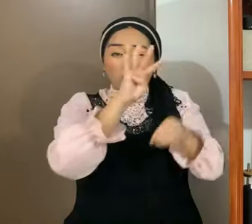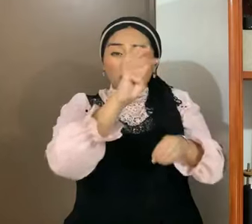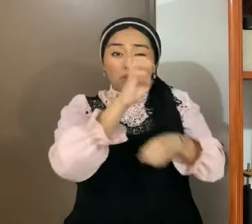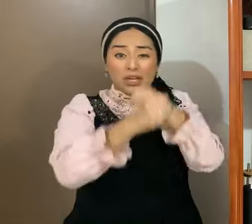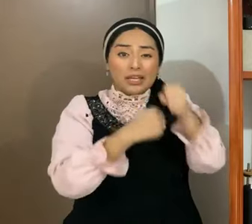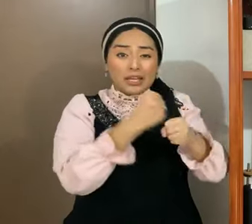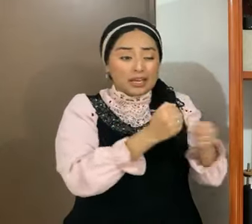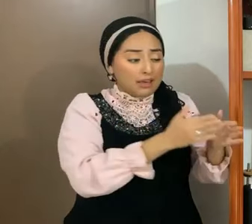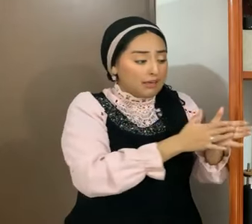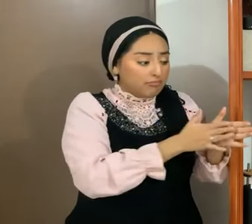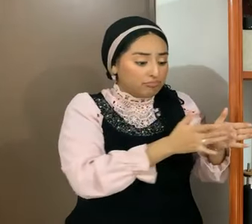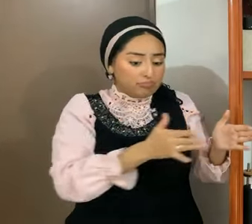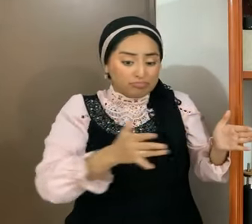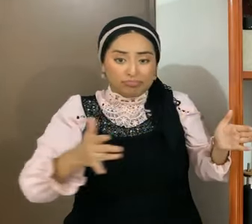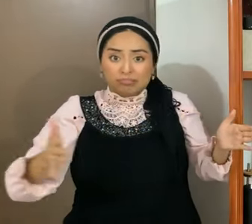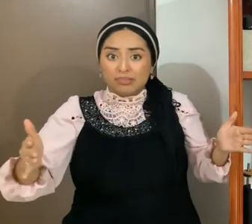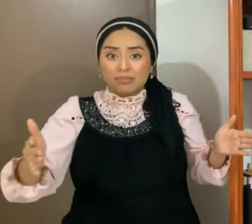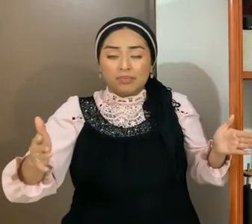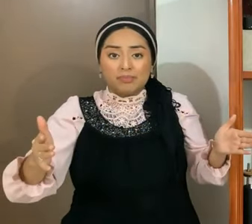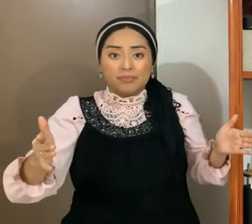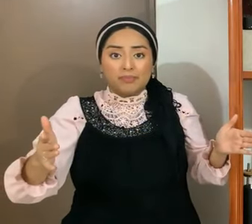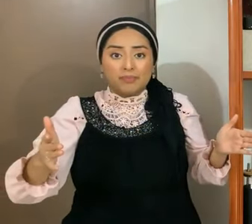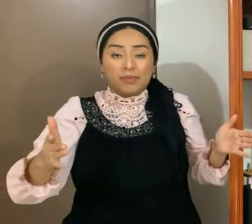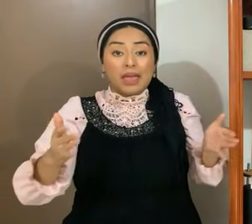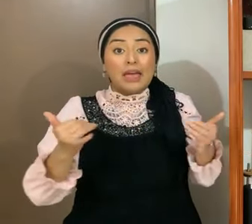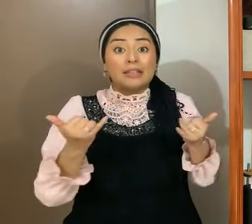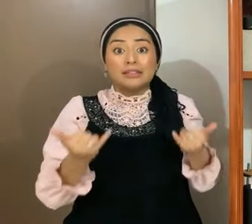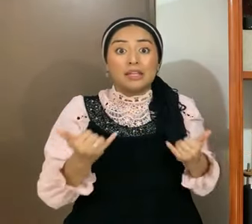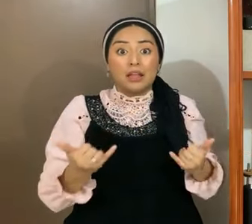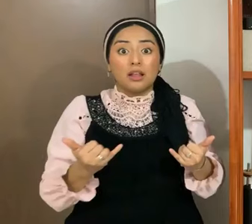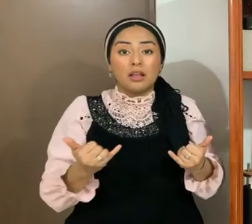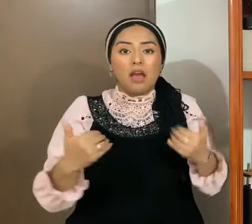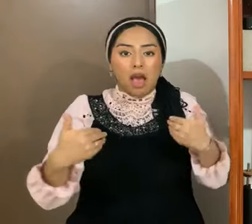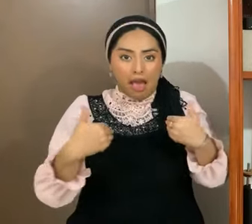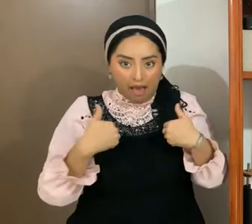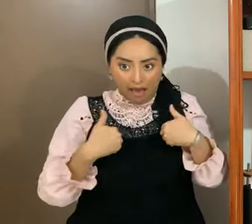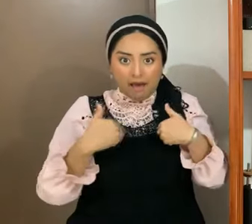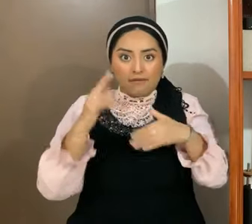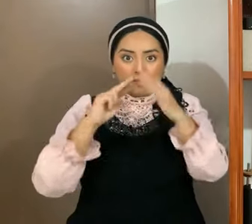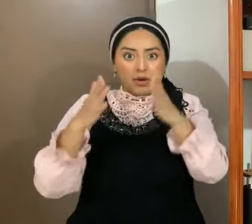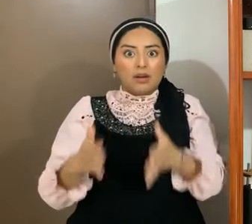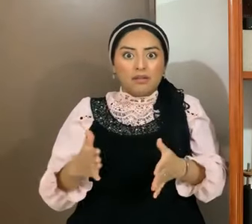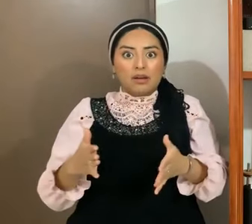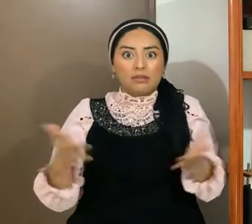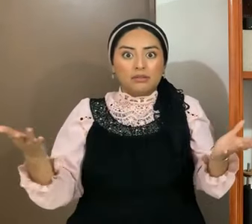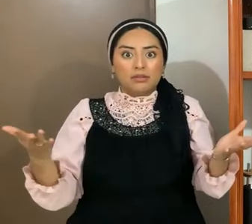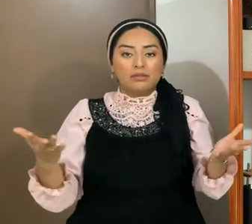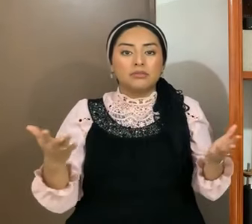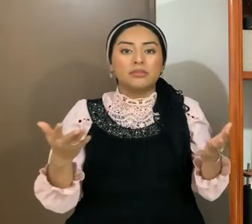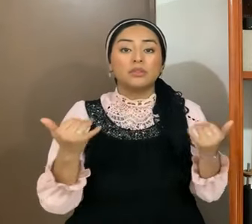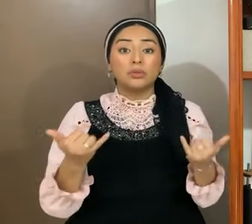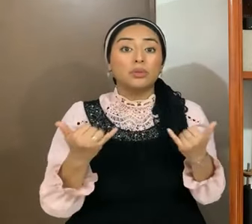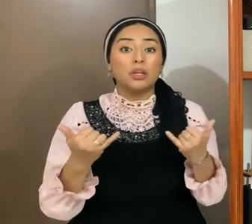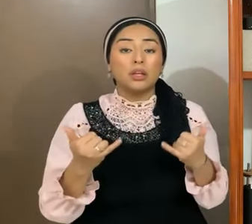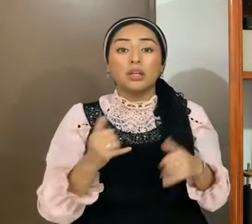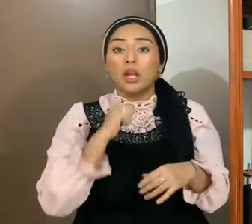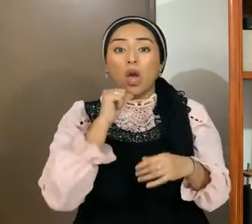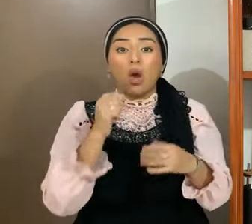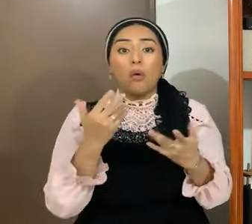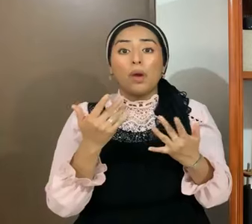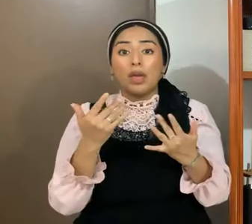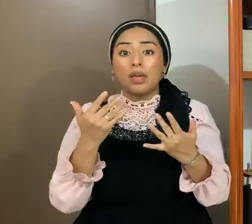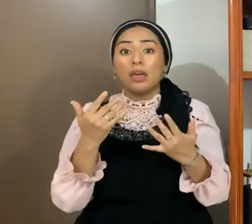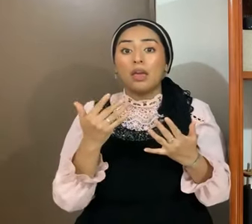rostro, no permitió que se escuchara su voz. Hoy no es así. No esperemos a que un profeta